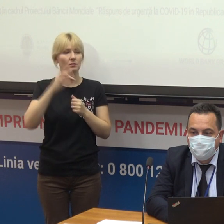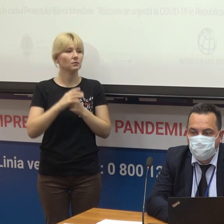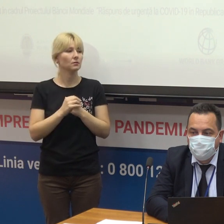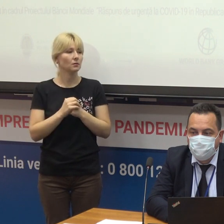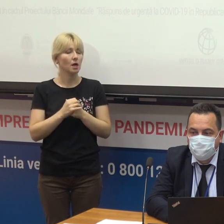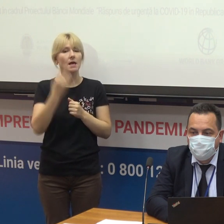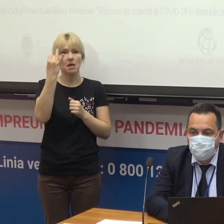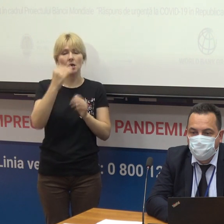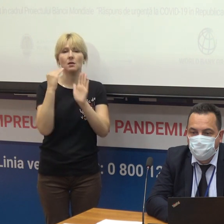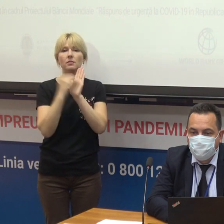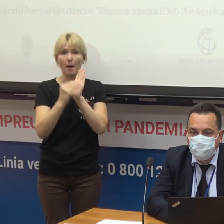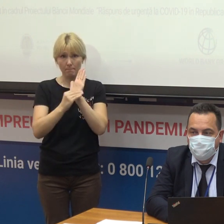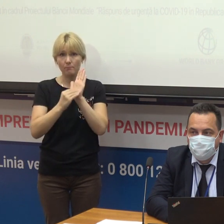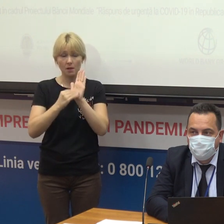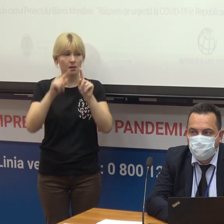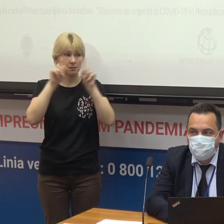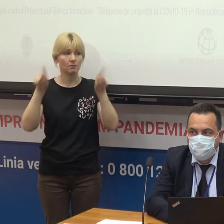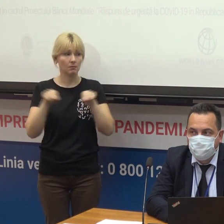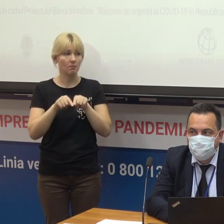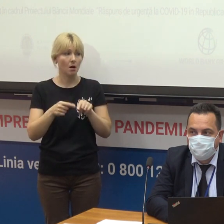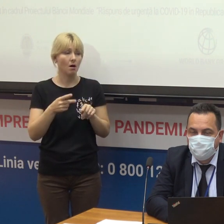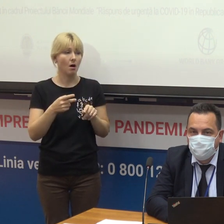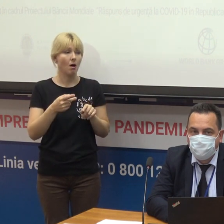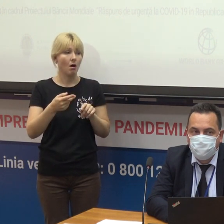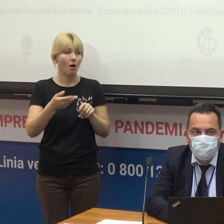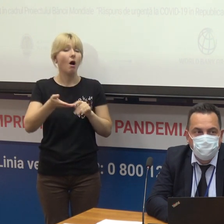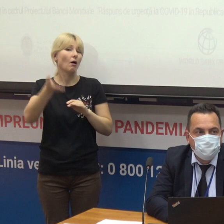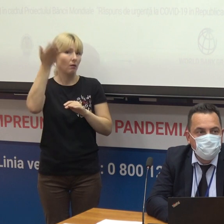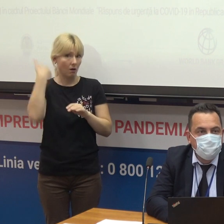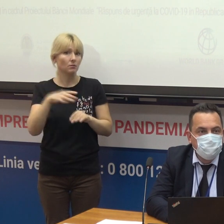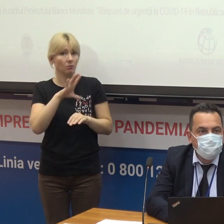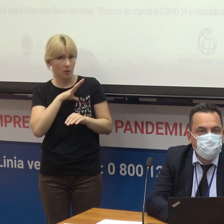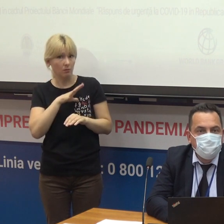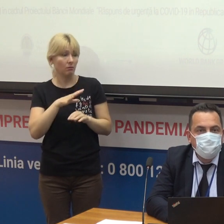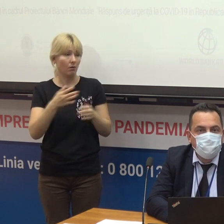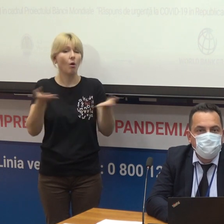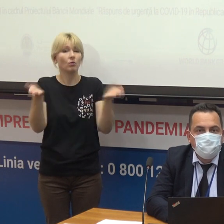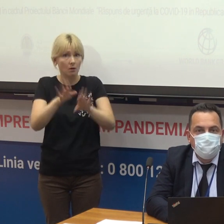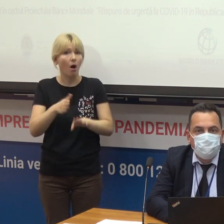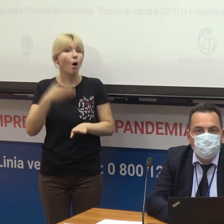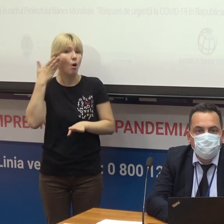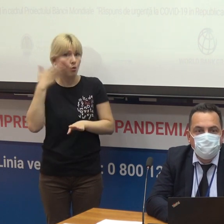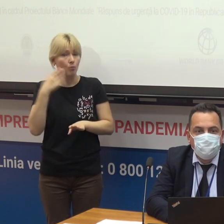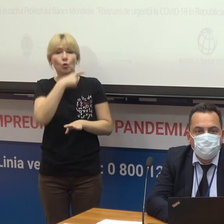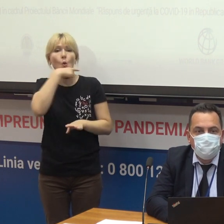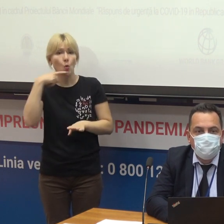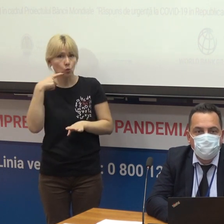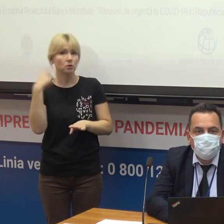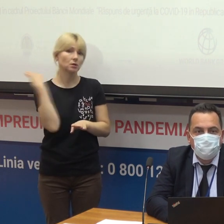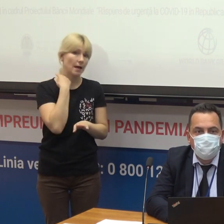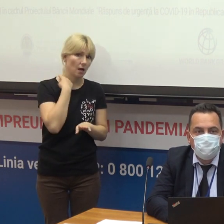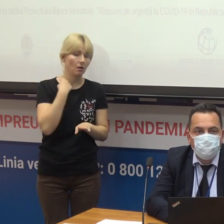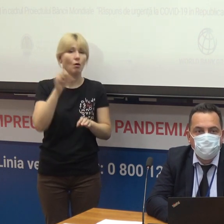textul certificatului este în trei limbi, cum de fapt și a fost startul, română, rusă, engleză, și poate fi descărcat